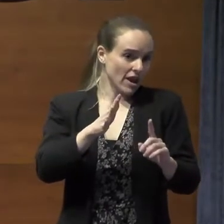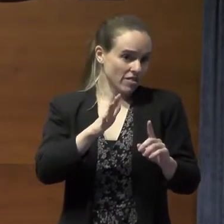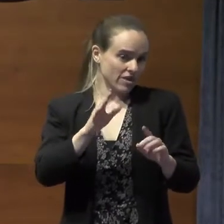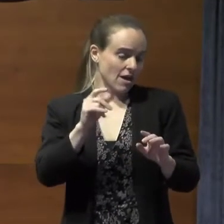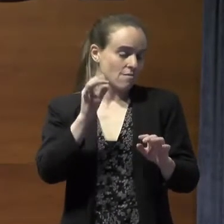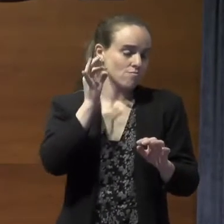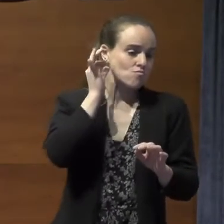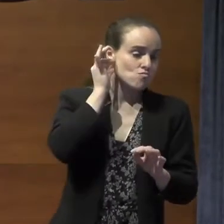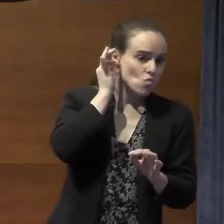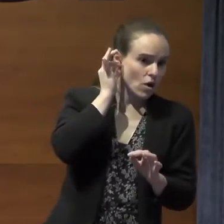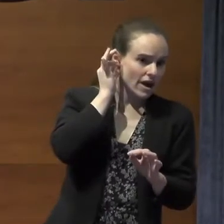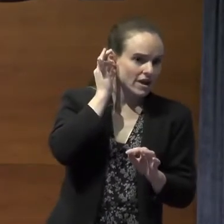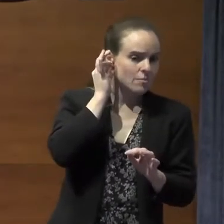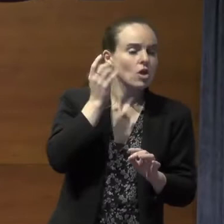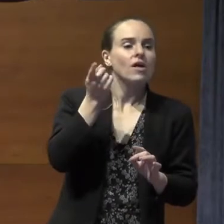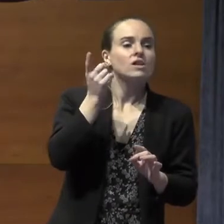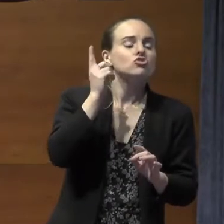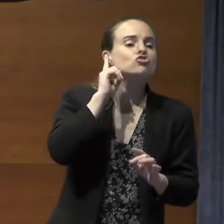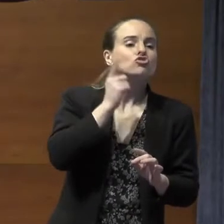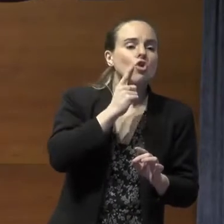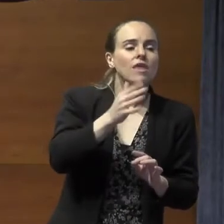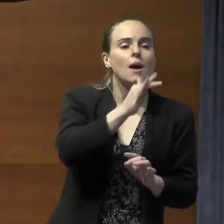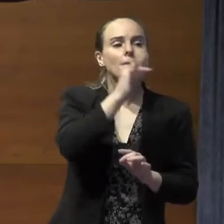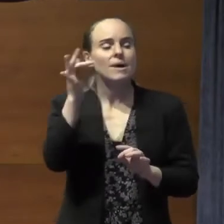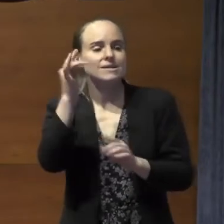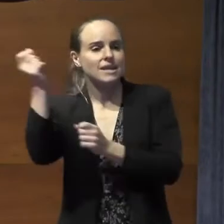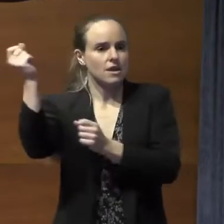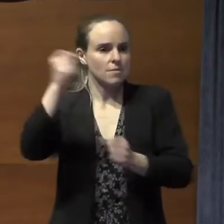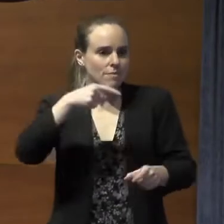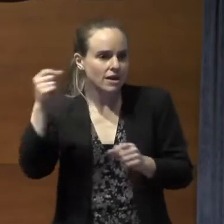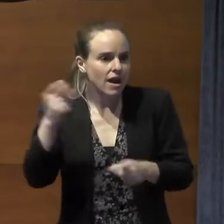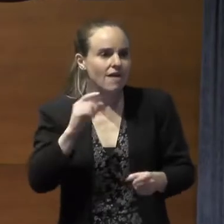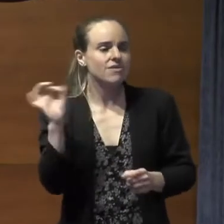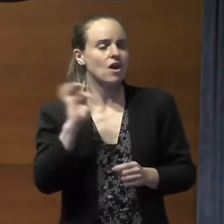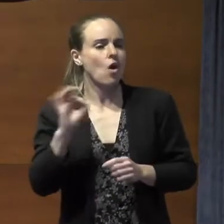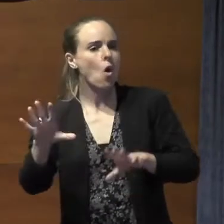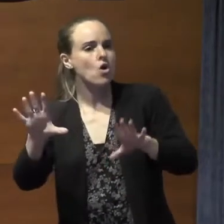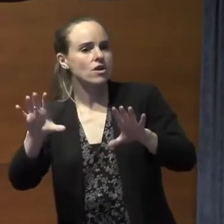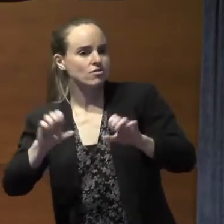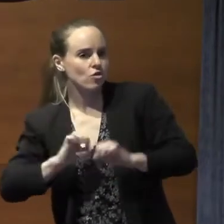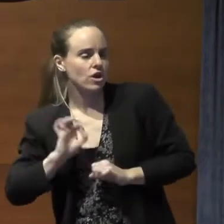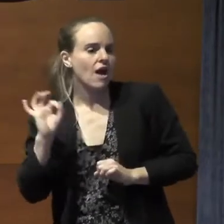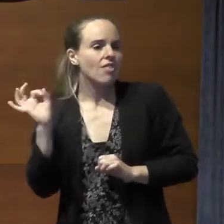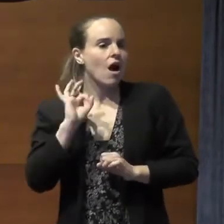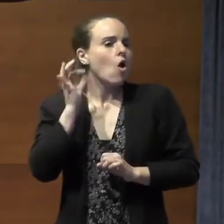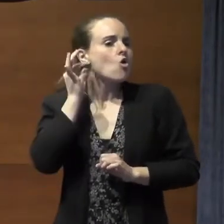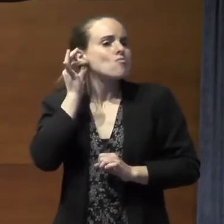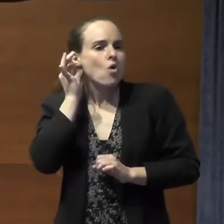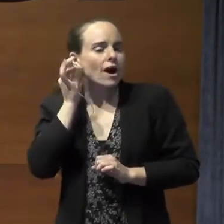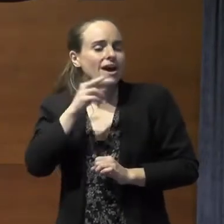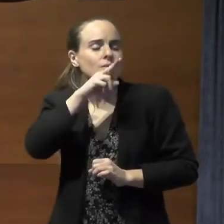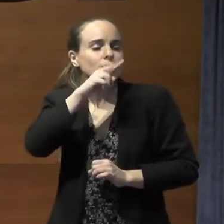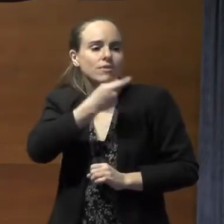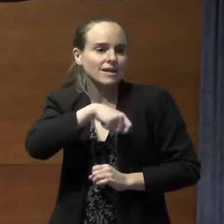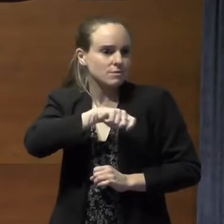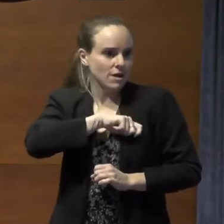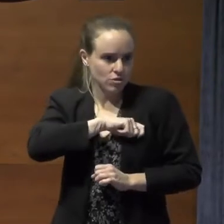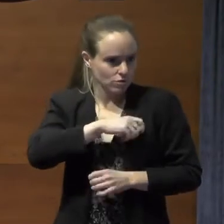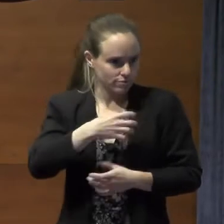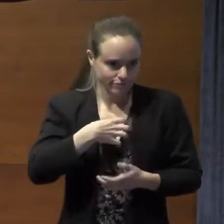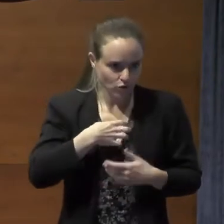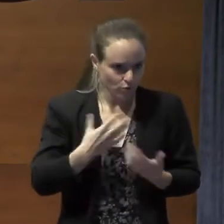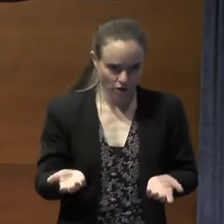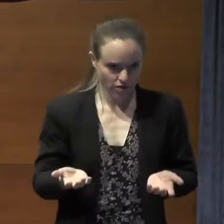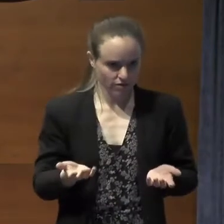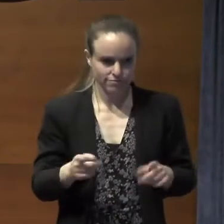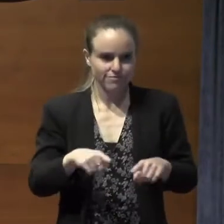pero también migrantes o solicitantes de asilo que hablan lenguas de menor difusión, todas ellas víctimas